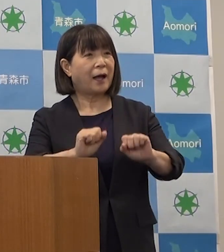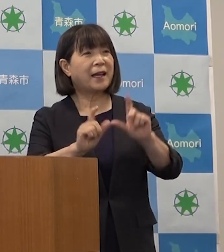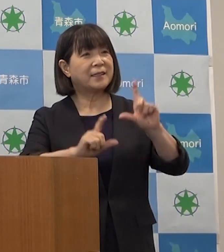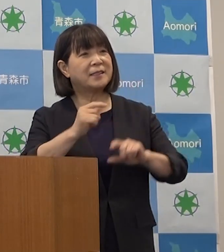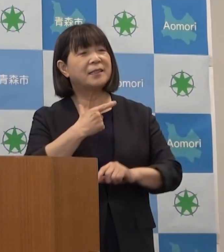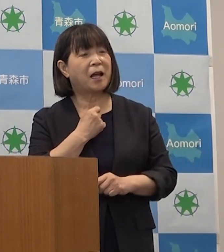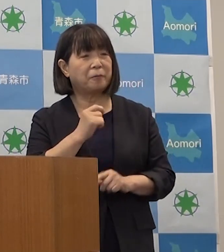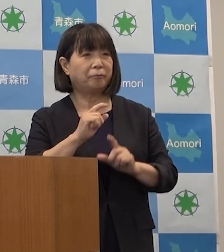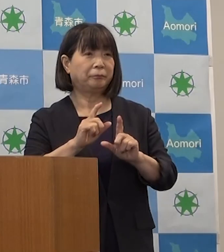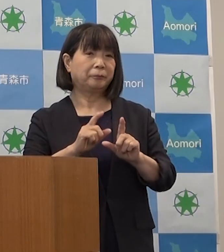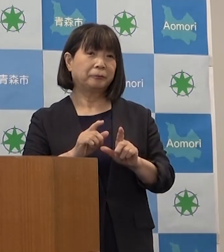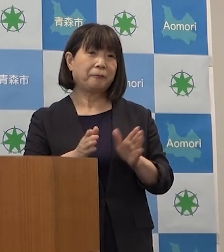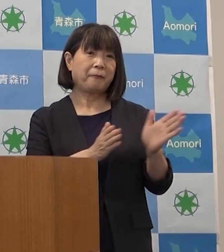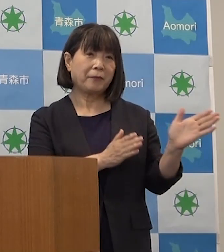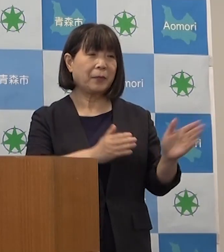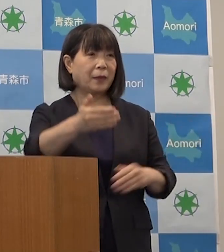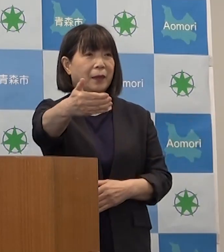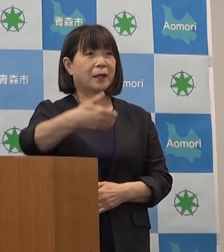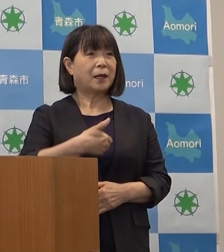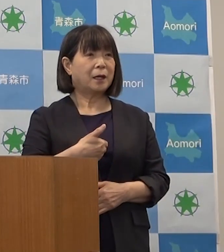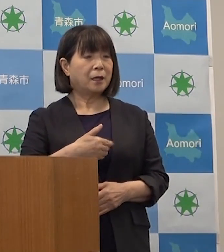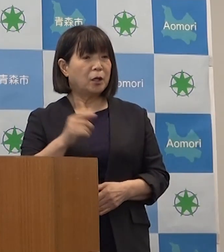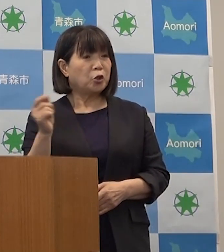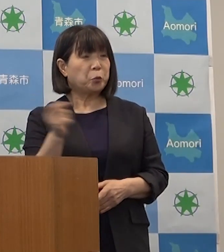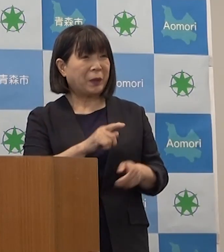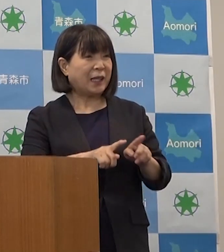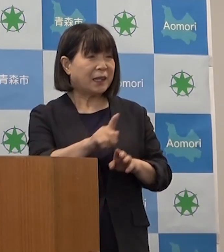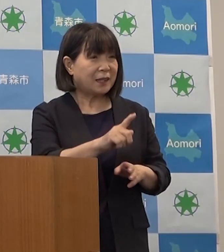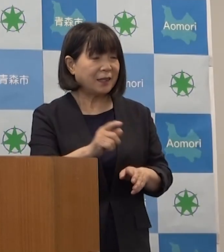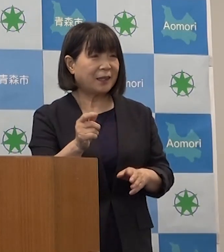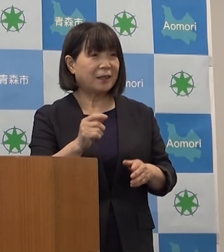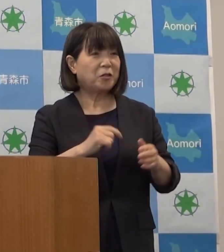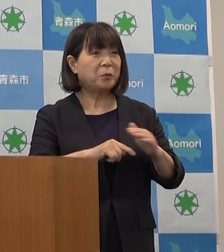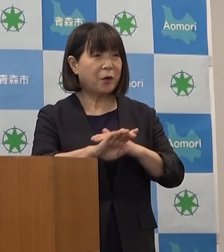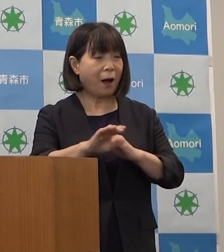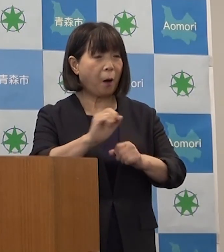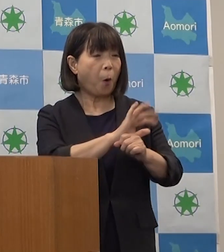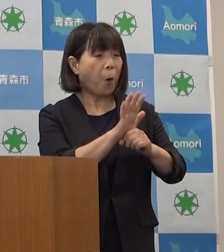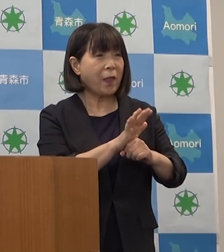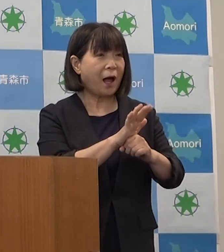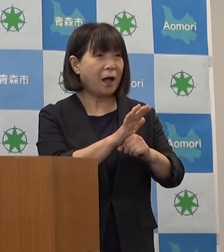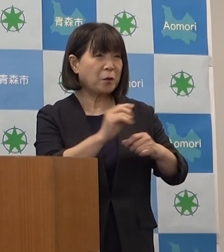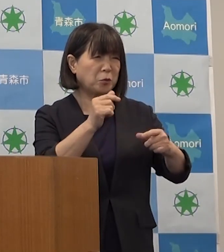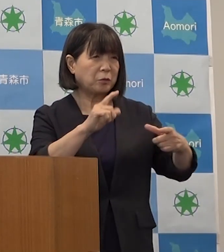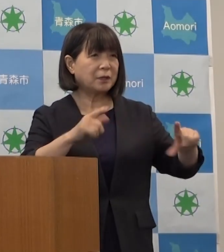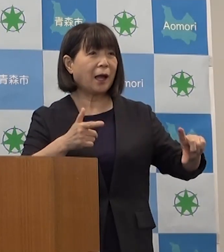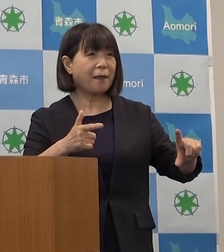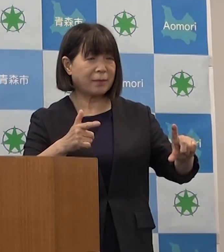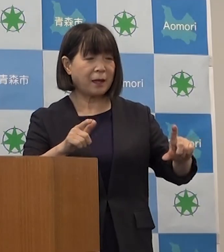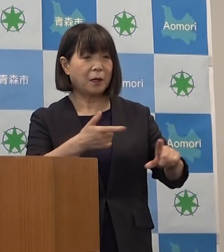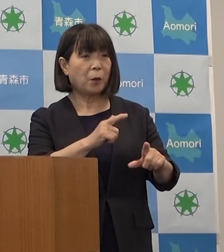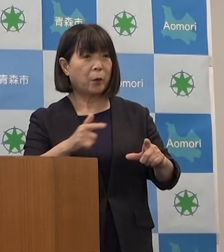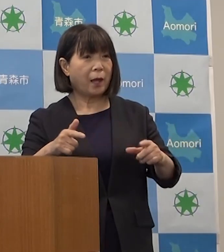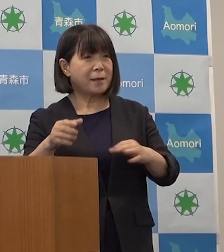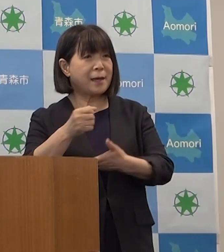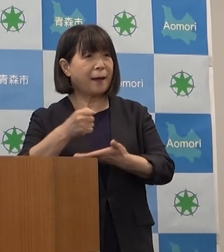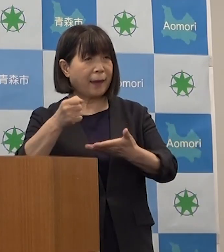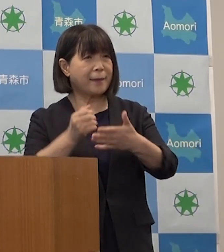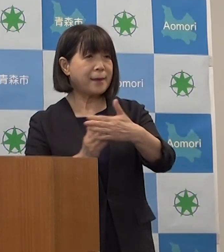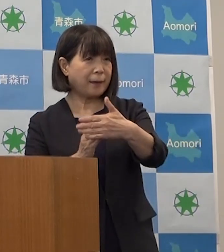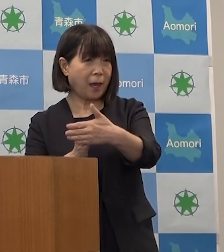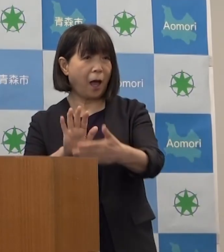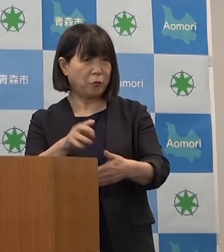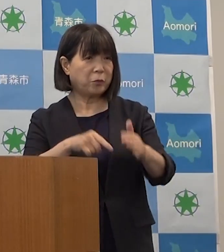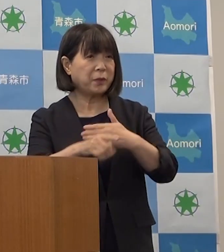ピーディーにできなかったのはやっぱりこうコロナ禍との時とは違って財源とかなかなか制約があったということなんですか。 そうですね、